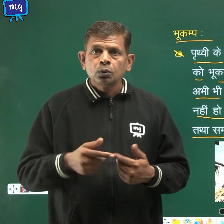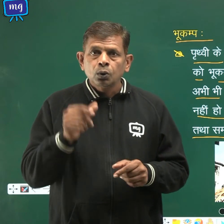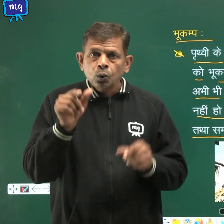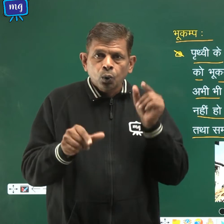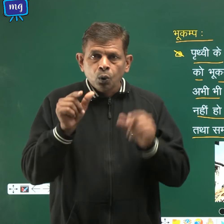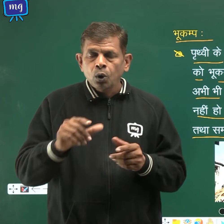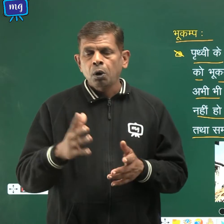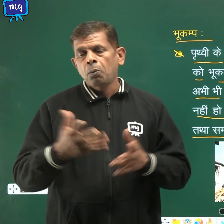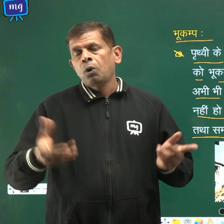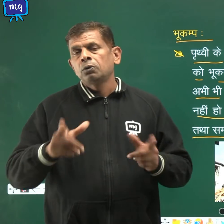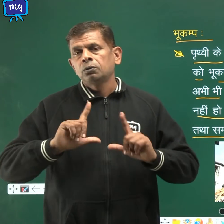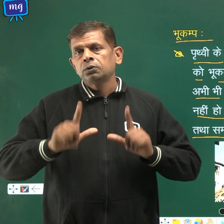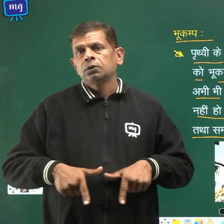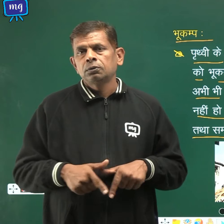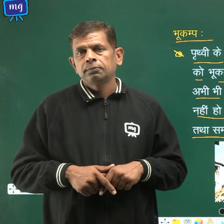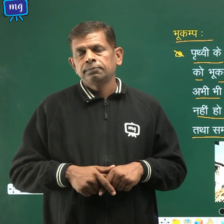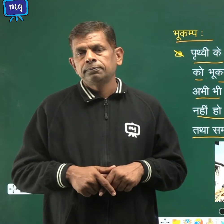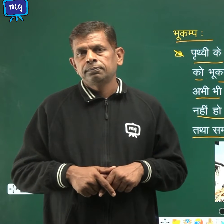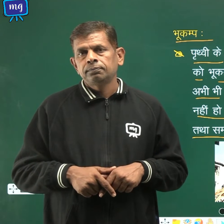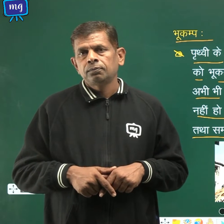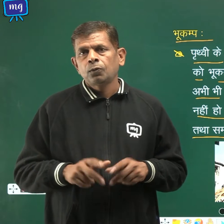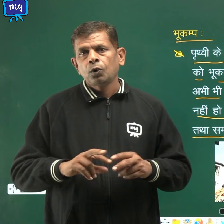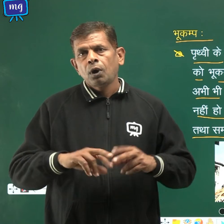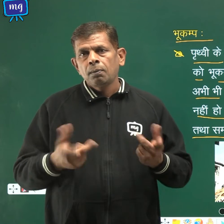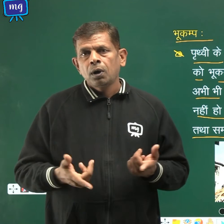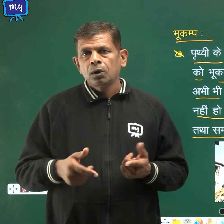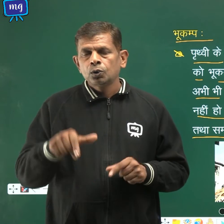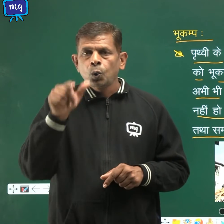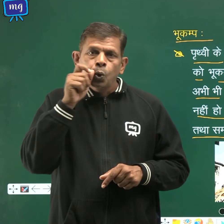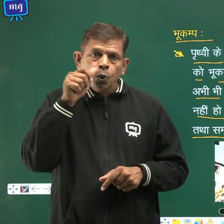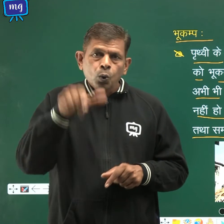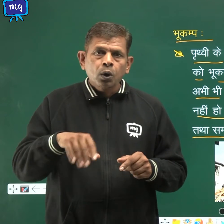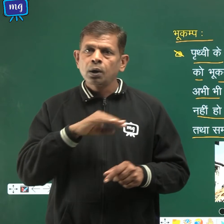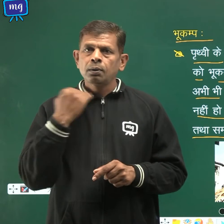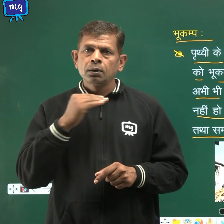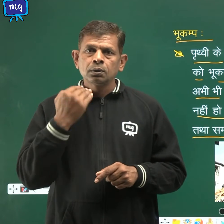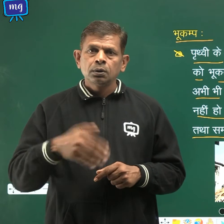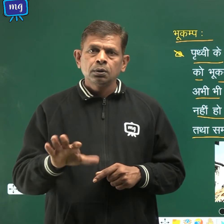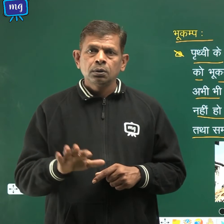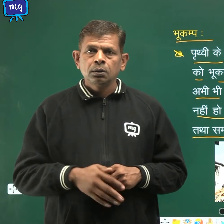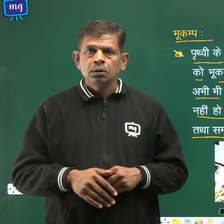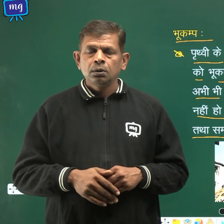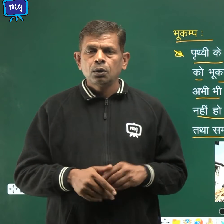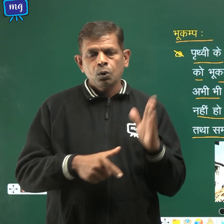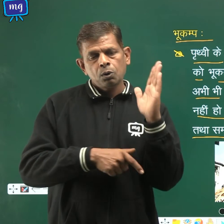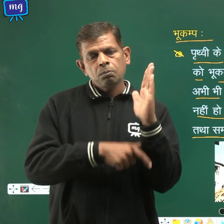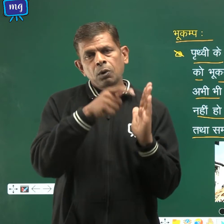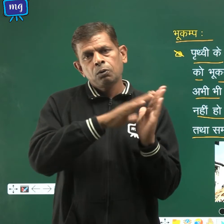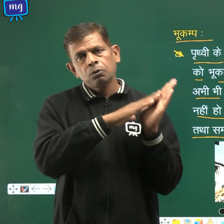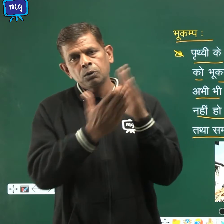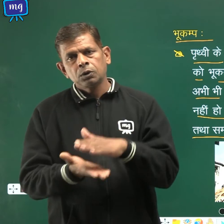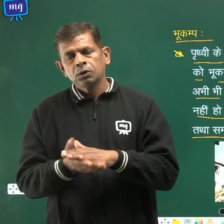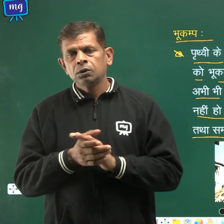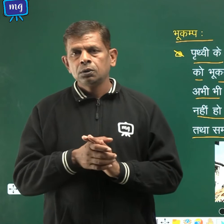बहुत नुकसान पहुंचता है। कई बार तो लोग मर भी जाते हैं, भवन गिर जाते हैं।